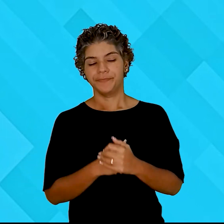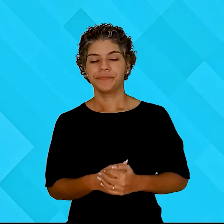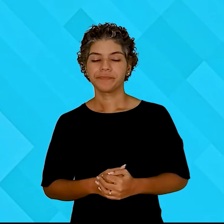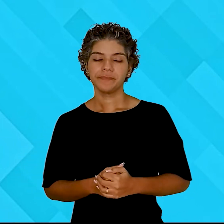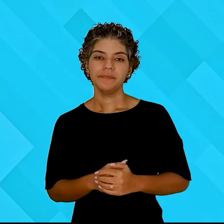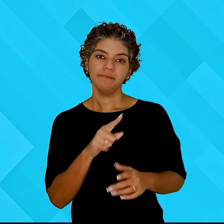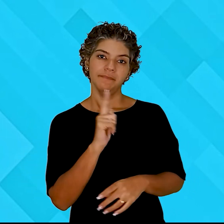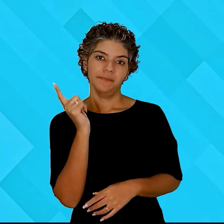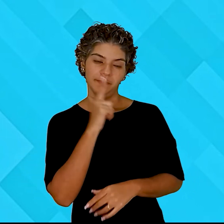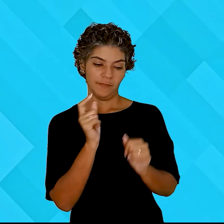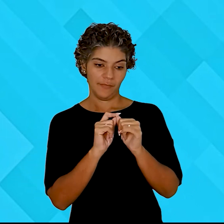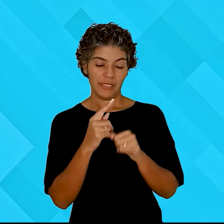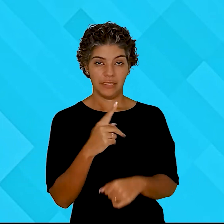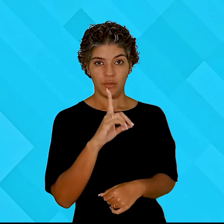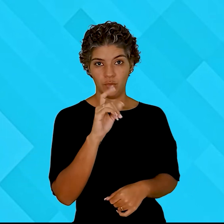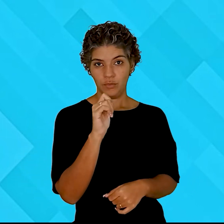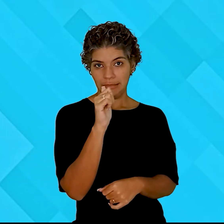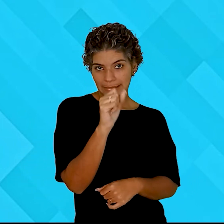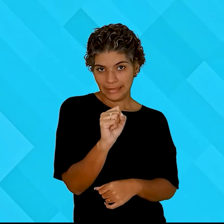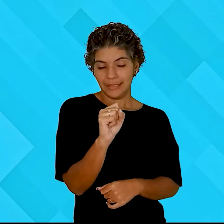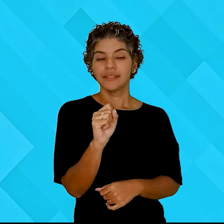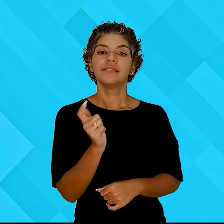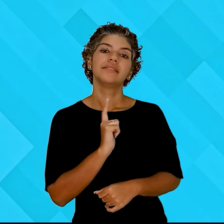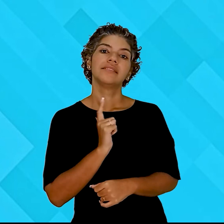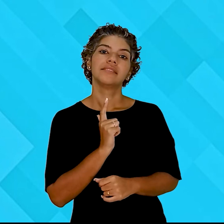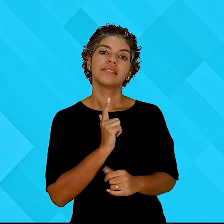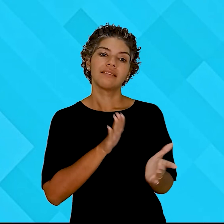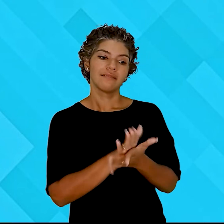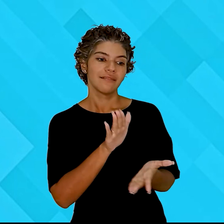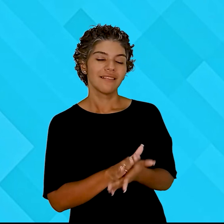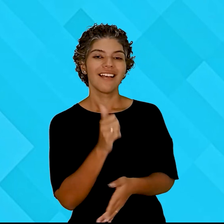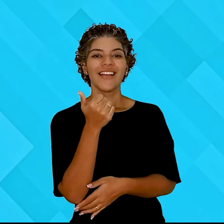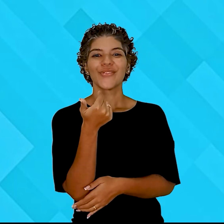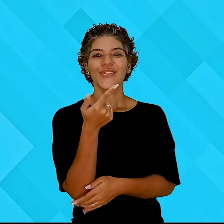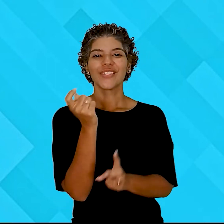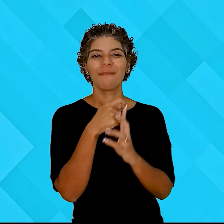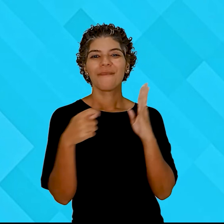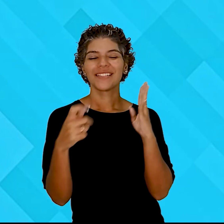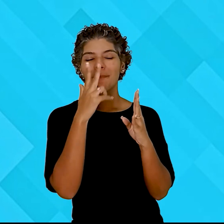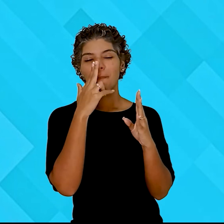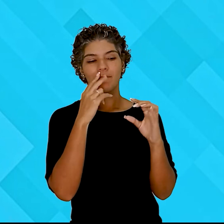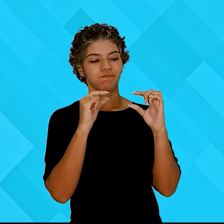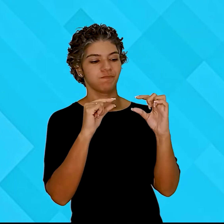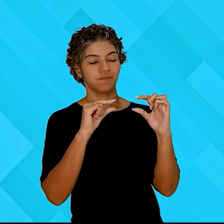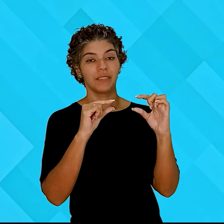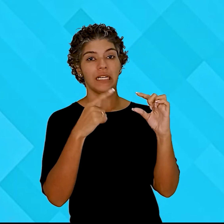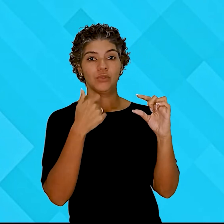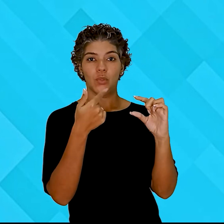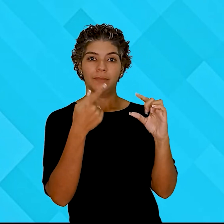você vai ter uma emissão em 12 meses. É como se fosse um carnê em 12 parcelas. Você pode optar por fazer todos os pagamentos